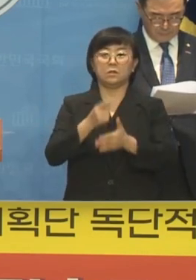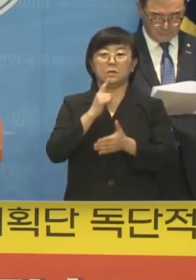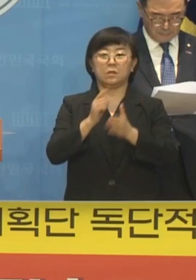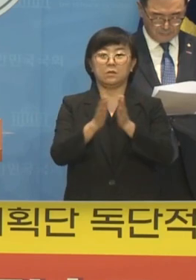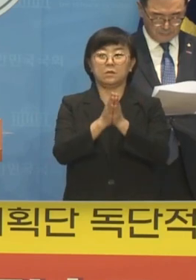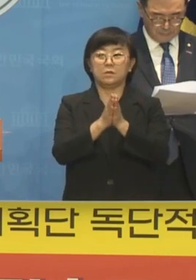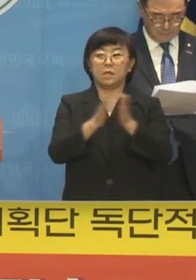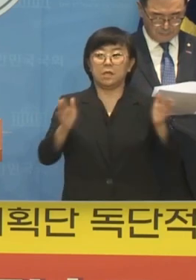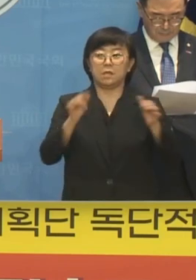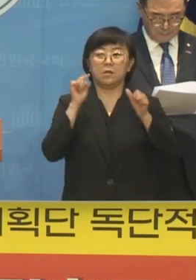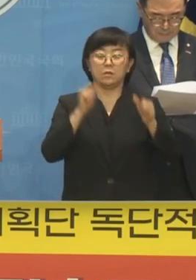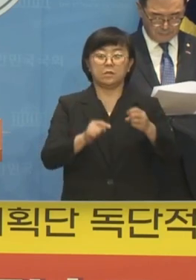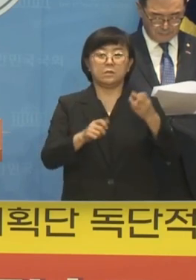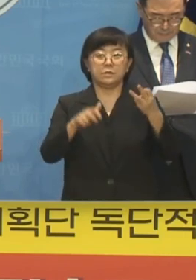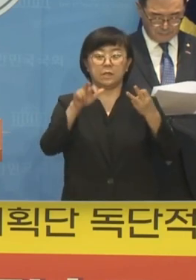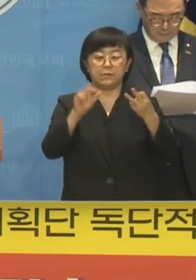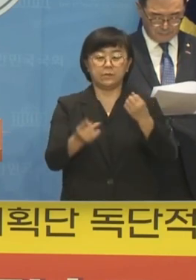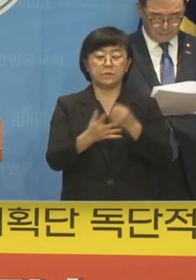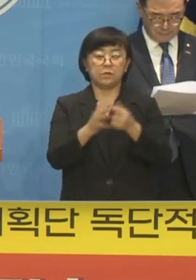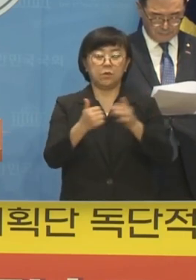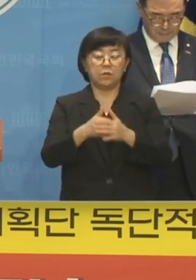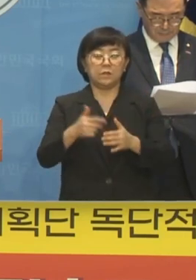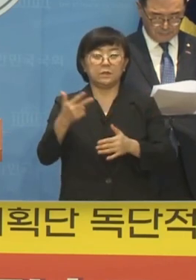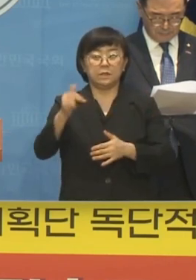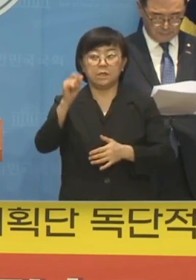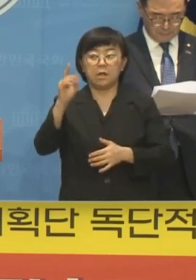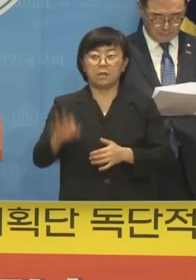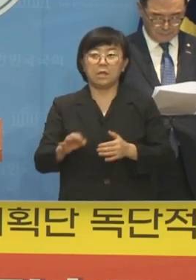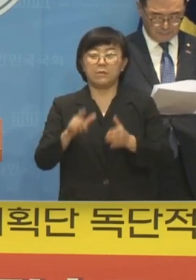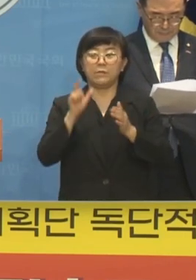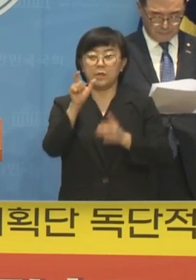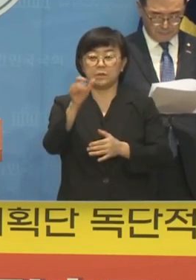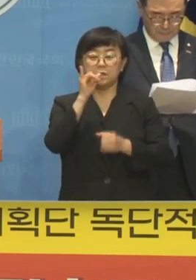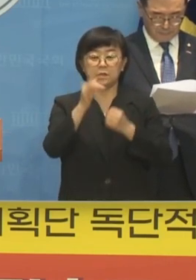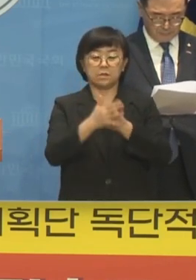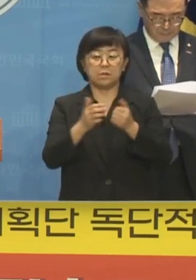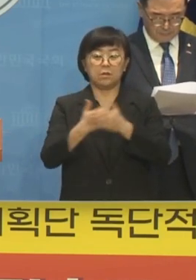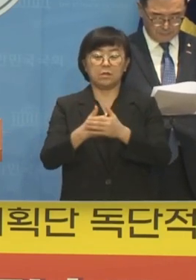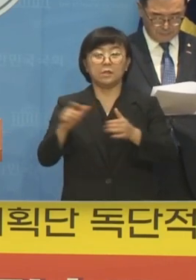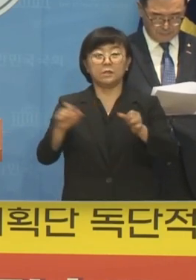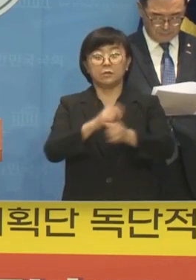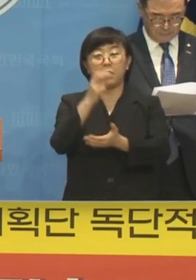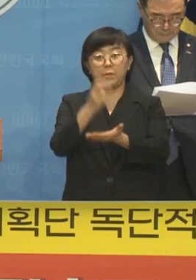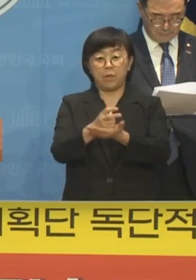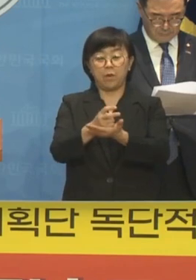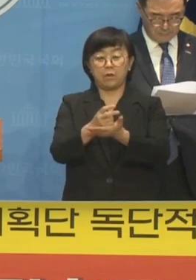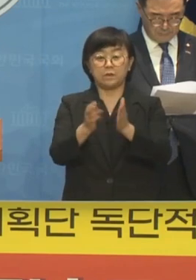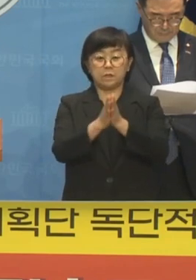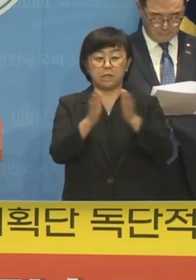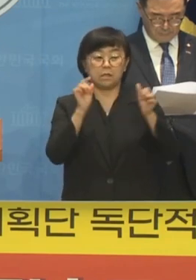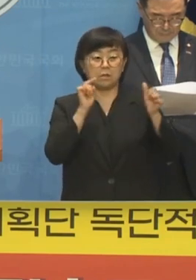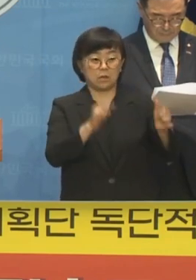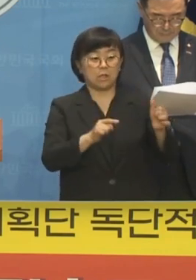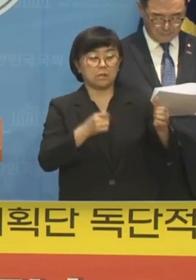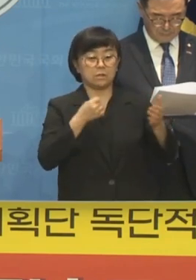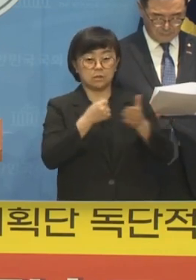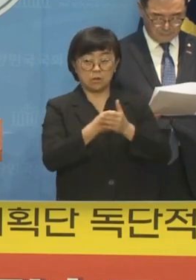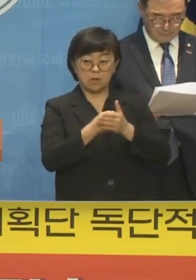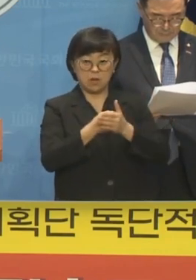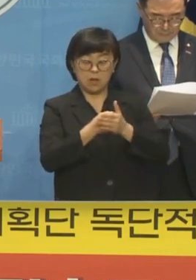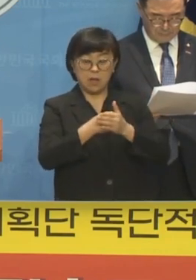시행령 제13조 제7항에 명시되어 있습니다. 여순 특별법과 시행령에 정한 바와